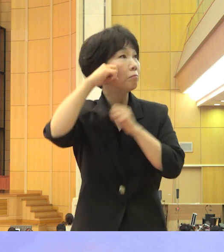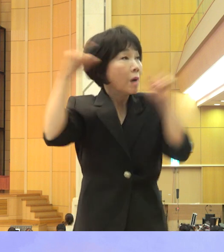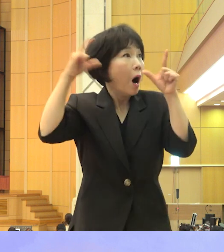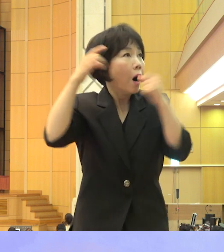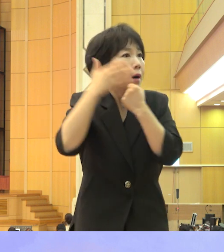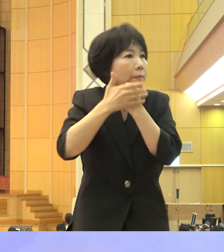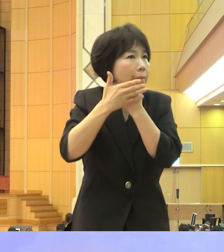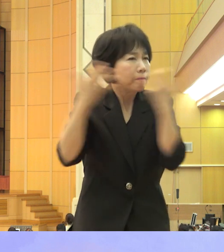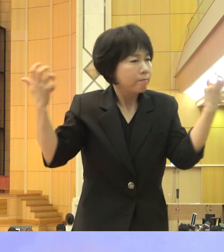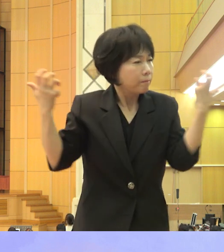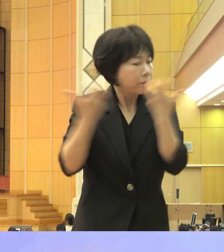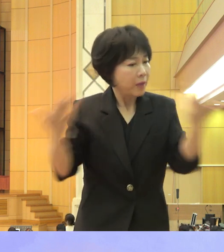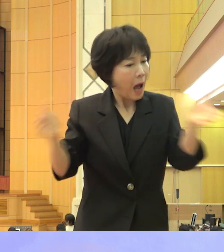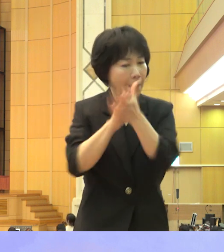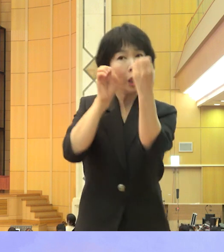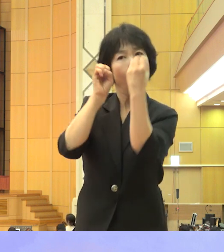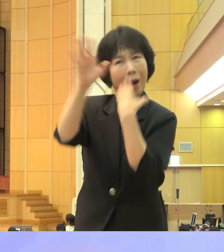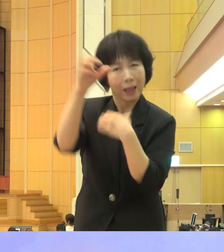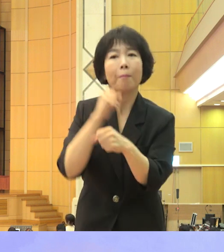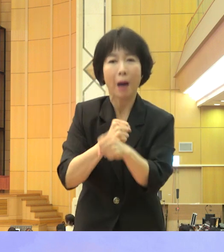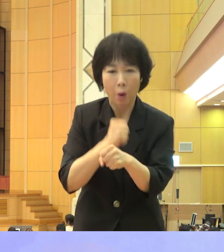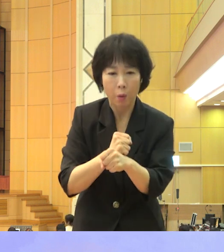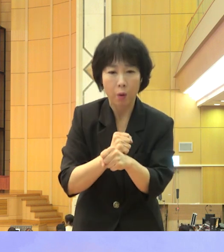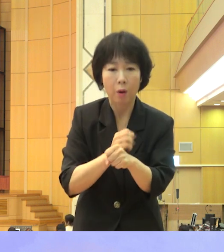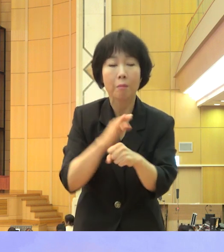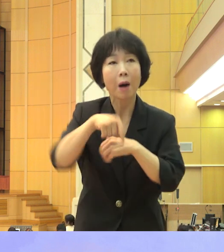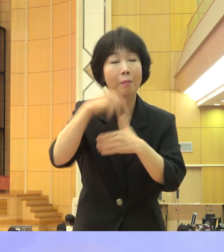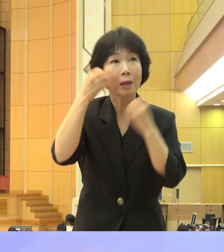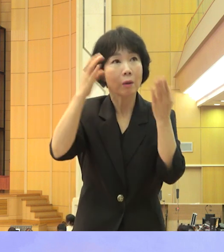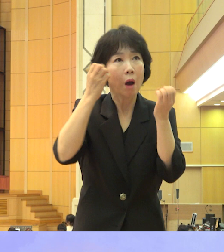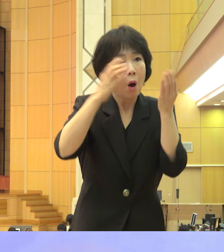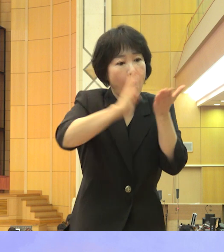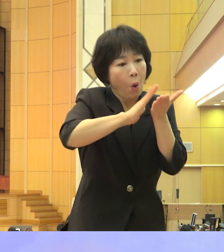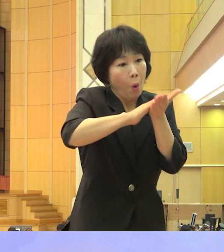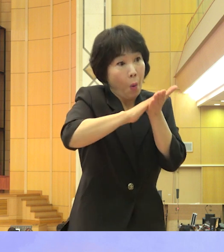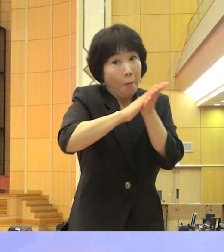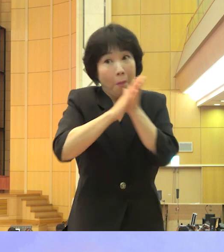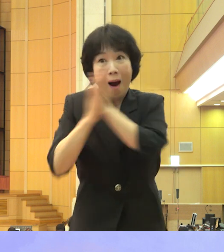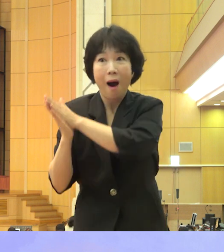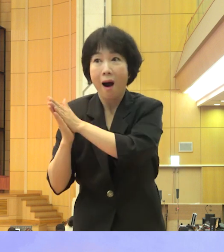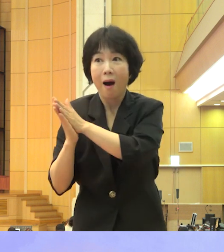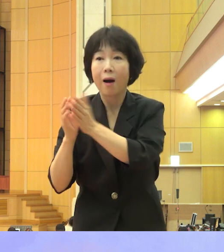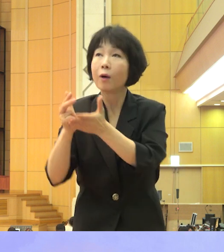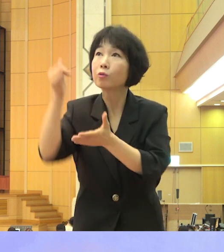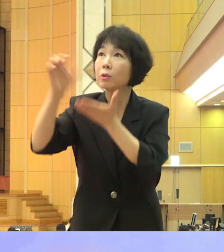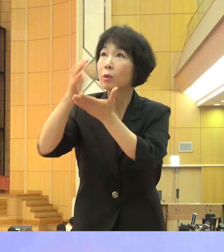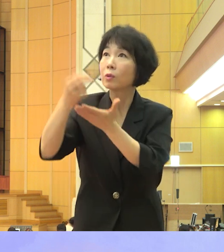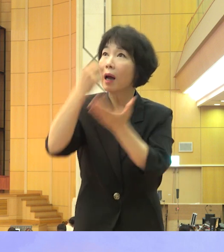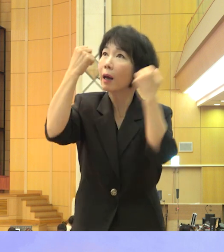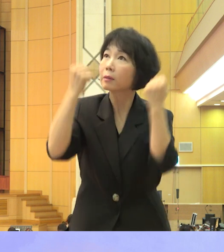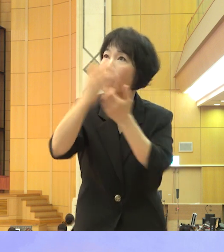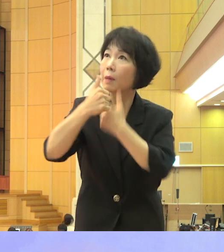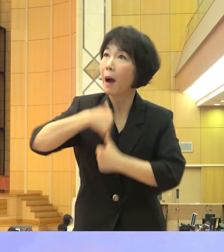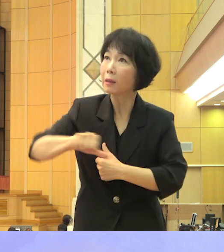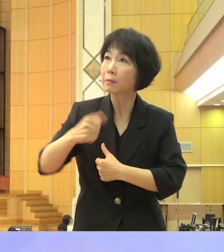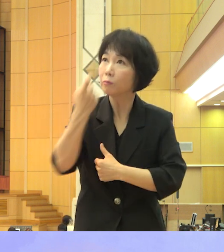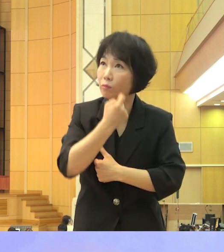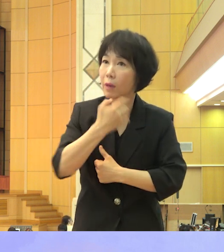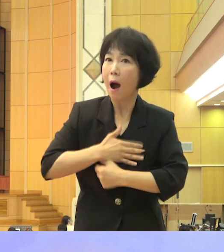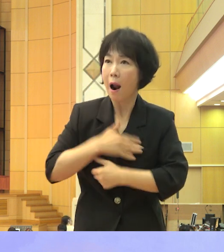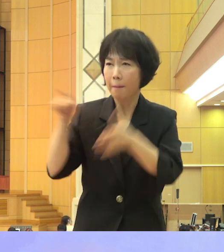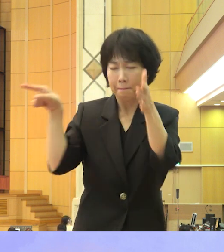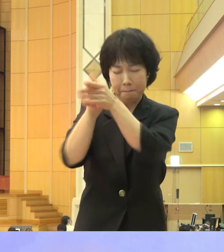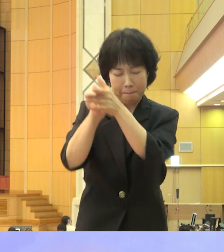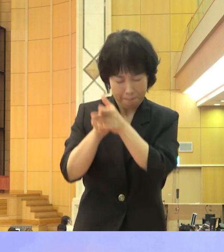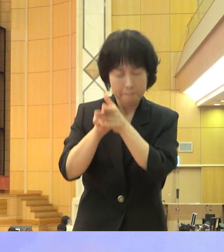말미암아 아멘으로 화답하게 해주시옵시고 심령이 새롭게 변화받아서 주는 그리스도시요 살아계신 하나님의 아들이라는